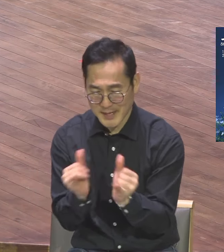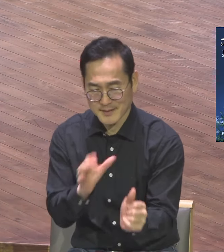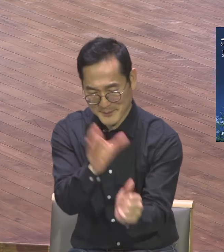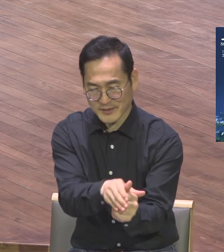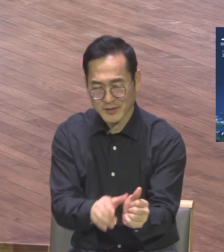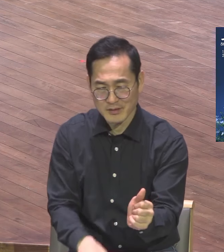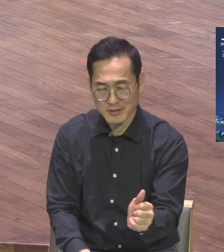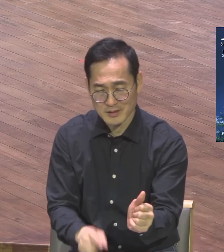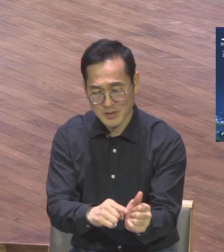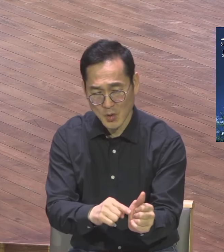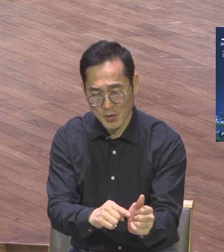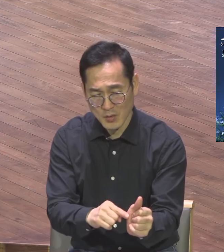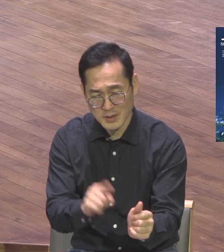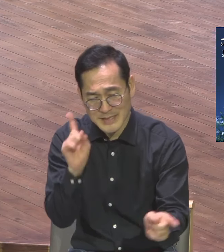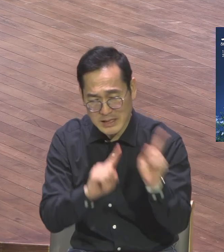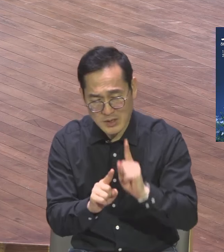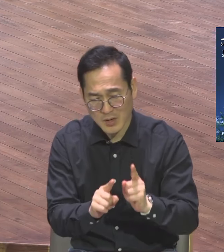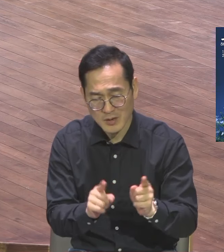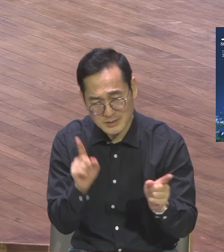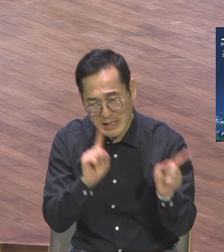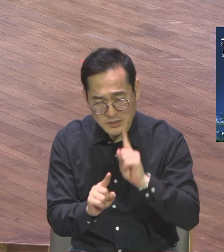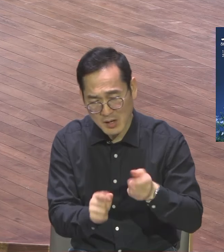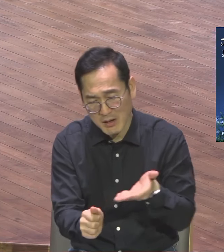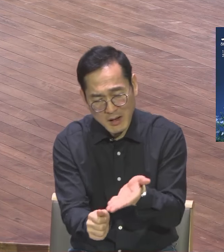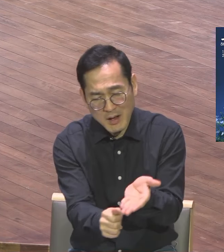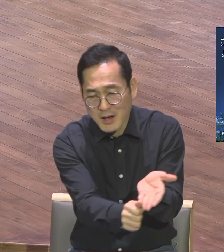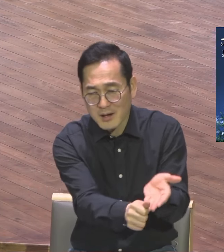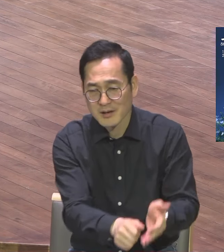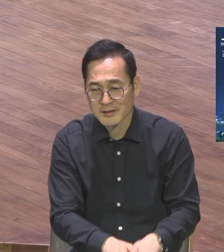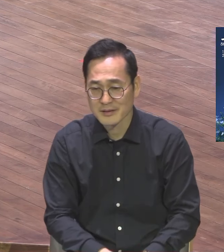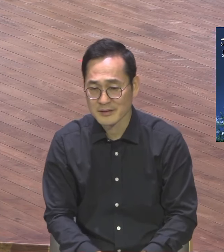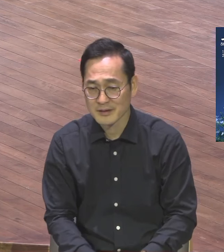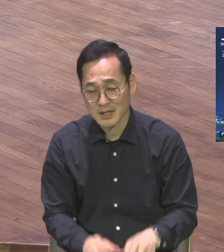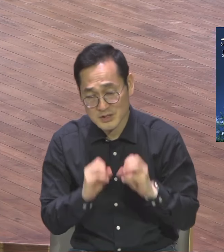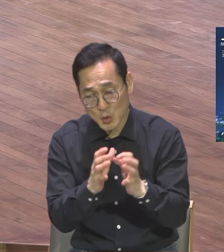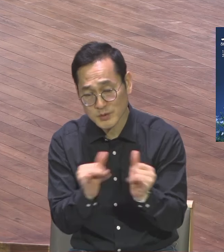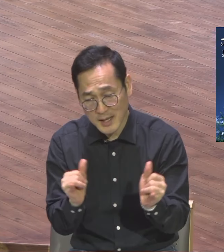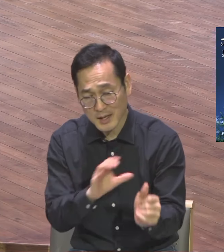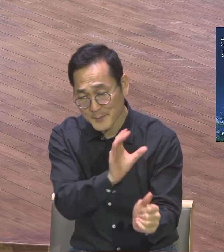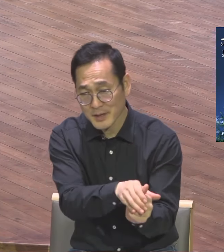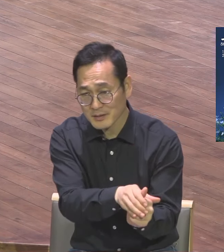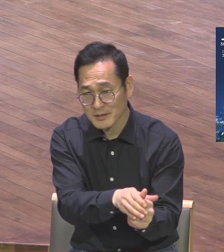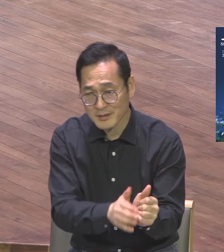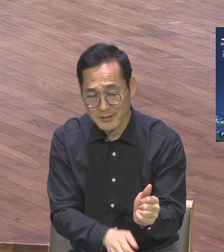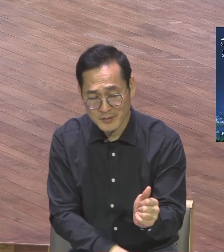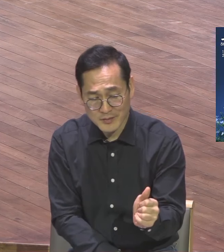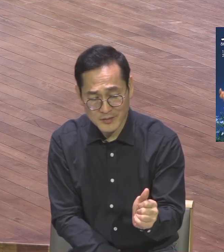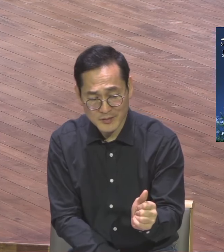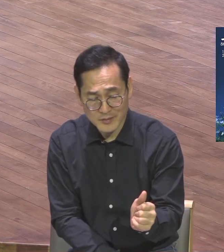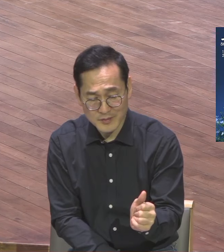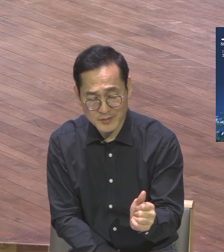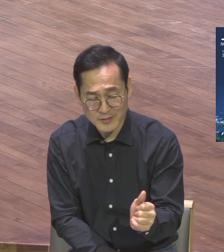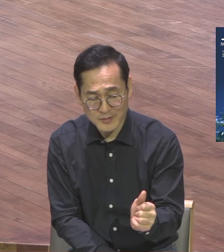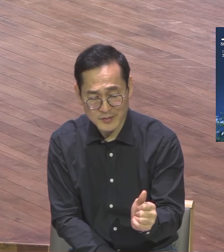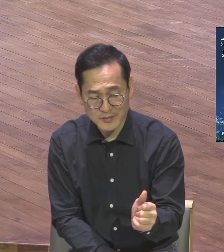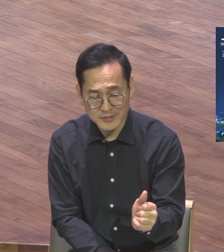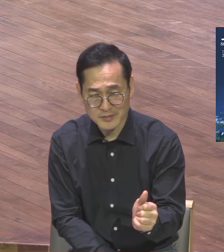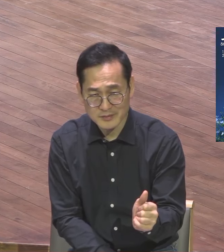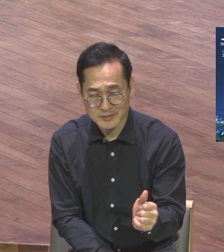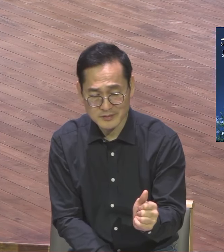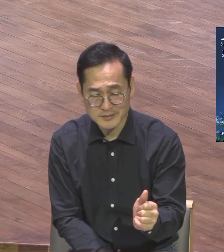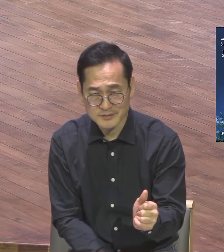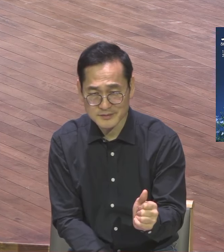지역에 살아남지를 못해. 그 지역 전도사 수준이 그 낮으니까 자기 칭찬하고